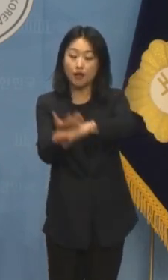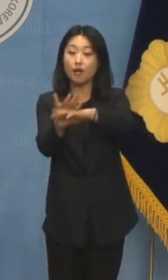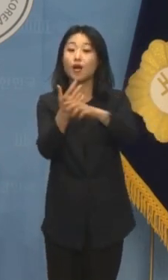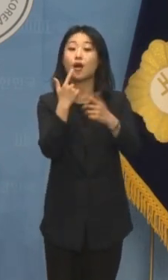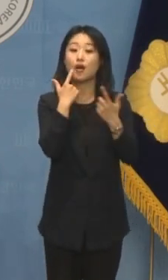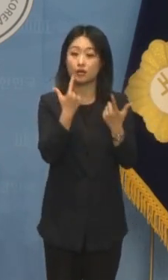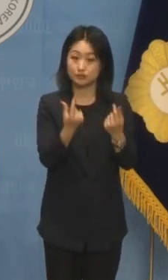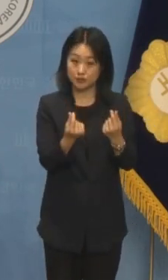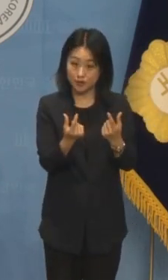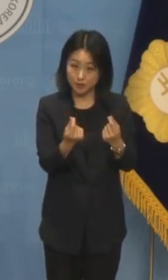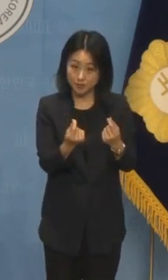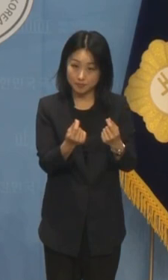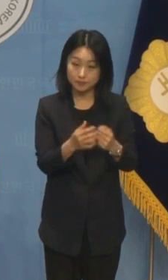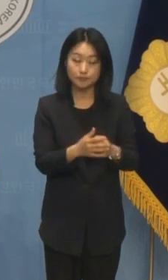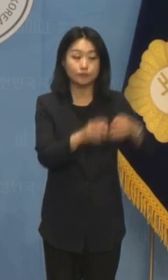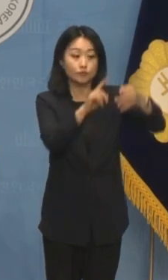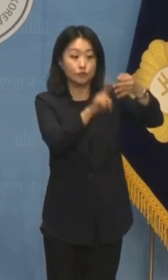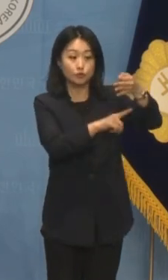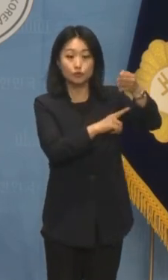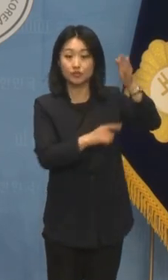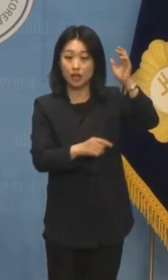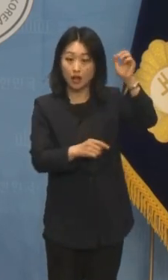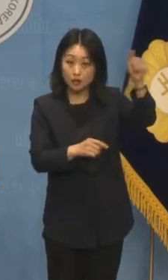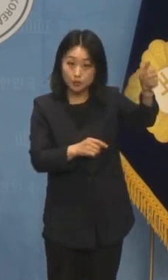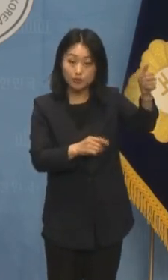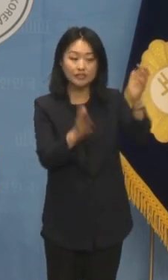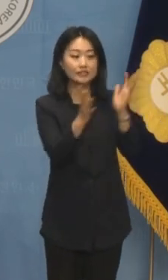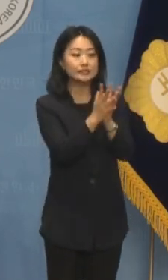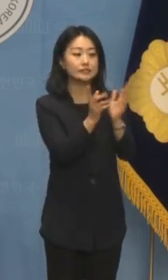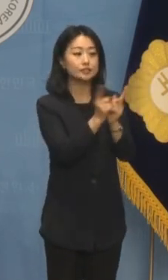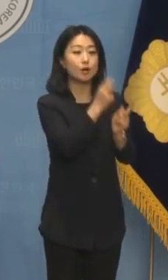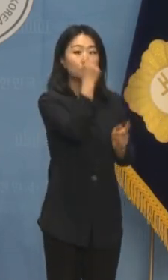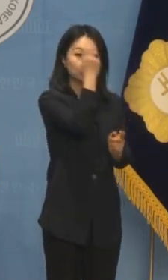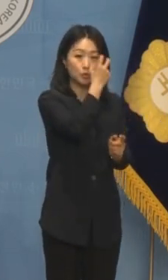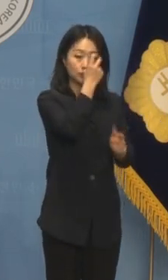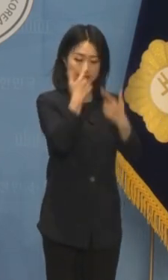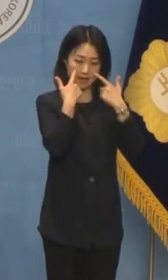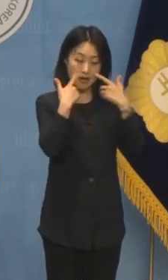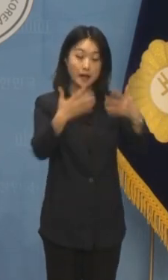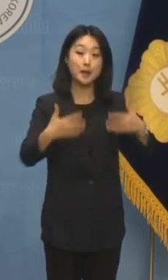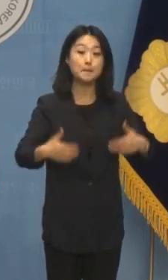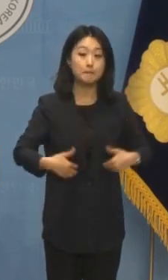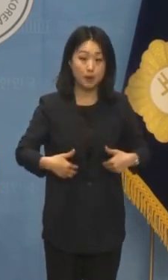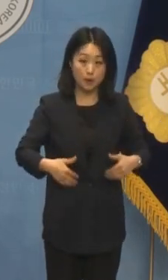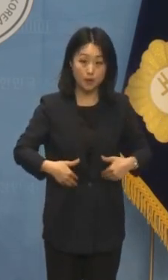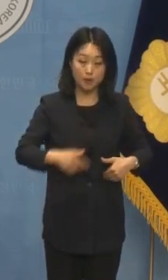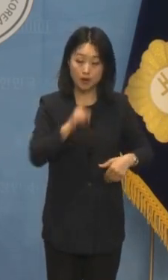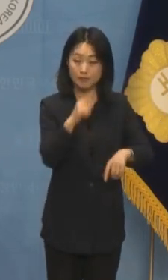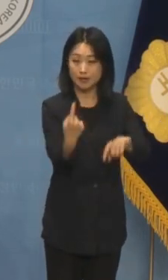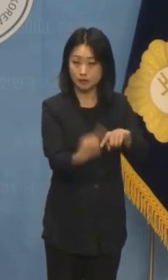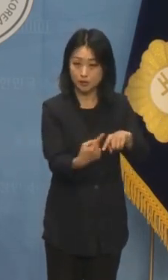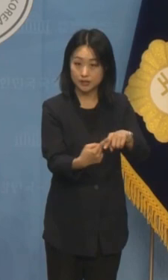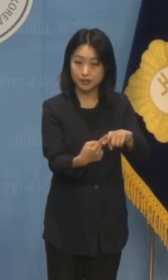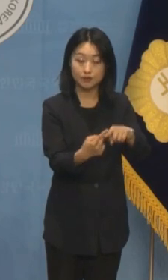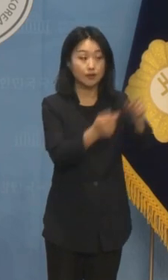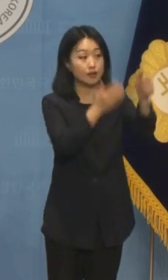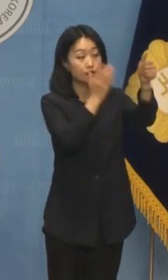직접 조사가 불가피하다는 점만 명확해졌습니다. 윤석열 대통령에게